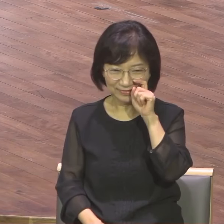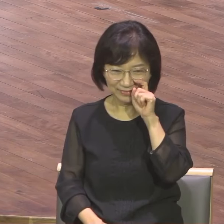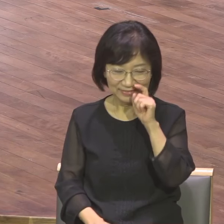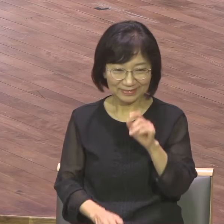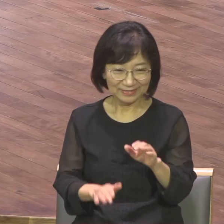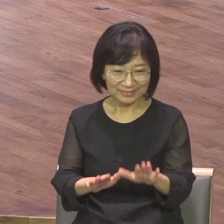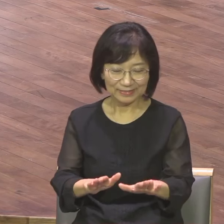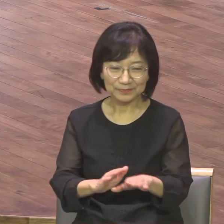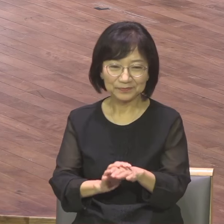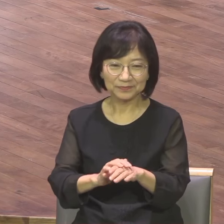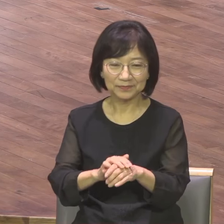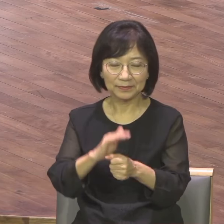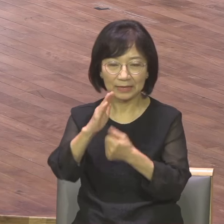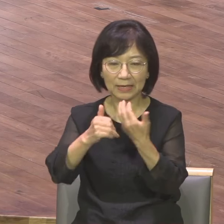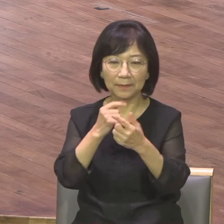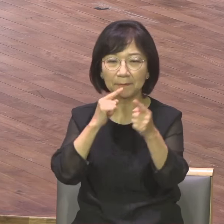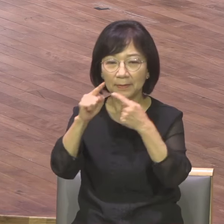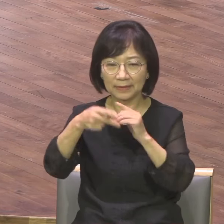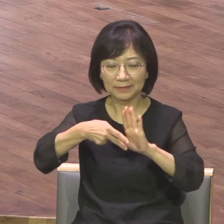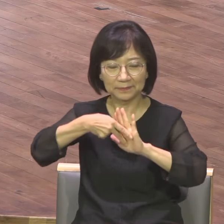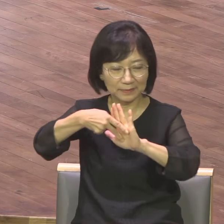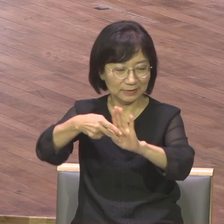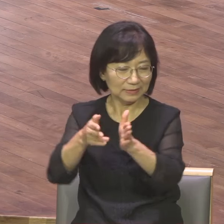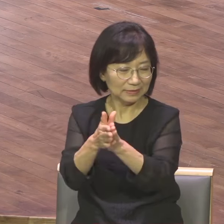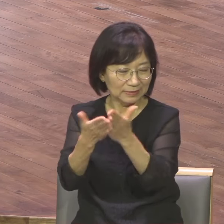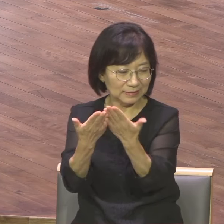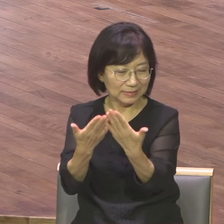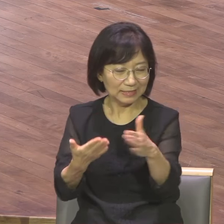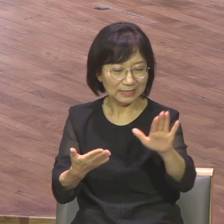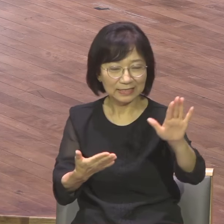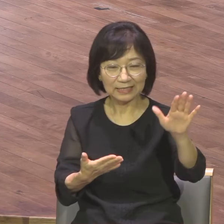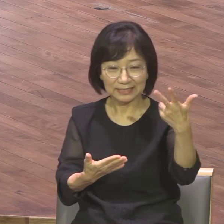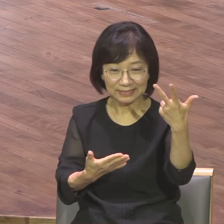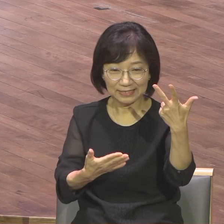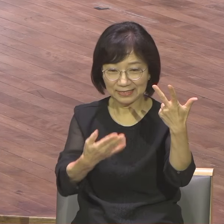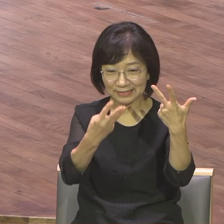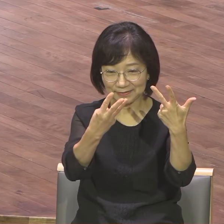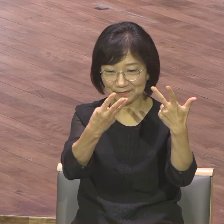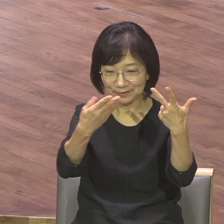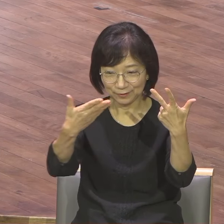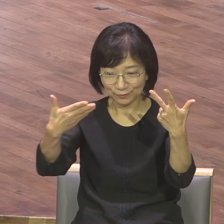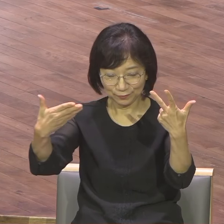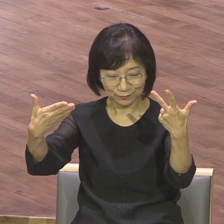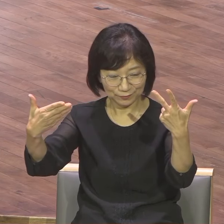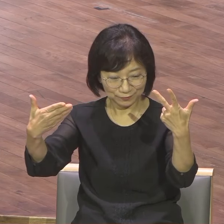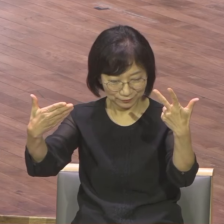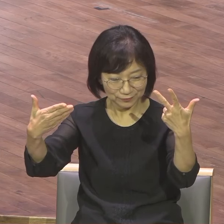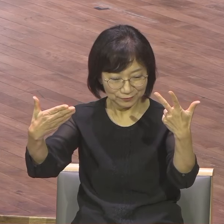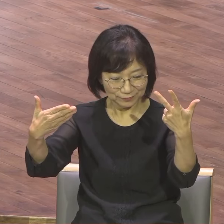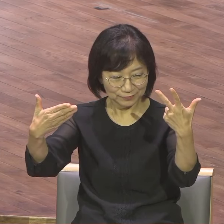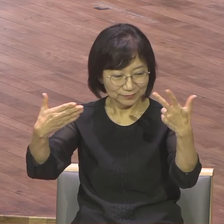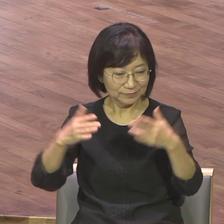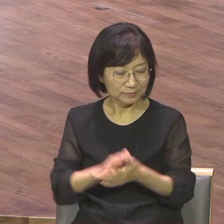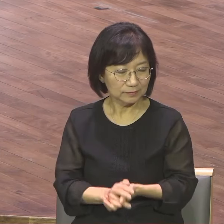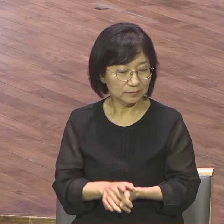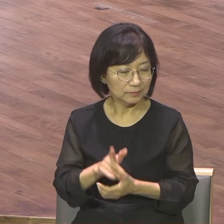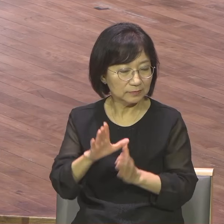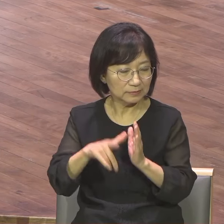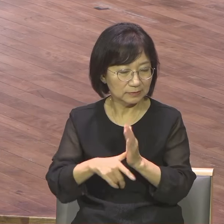하나님 말씀을 찾습니다. 이사야 7장 3절로 9절까지 한 절씩